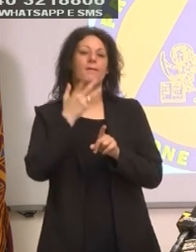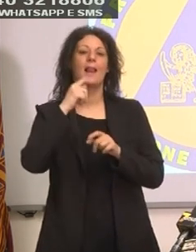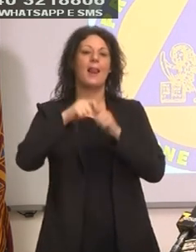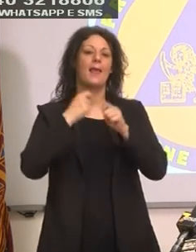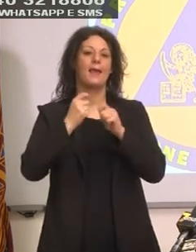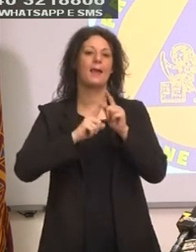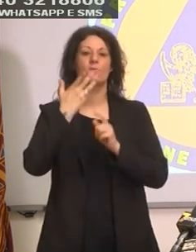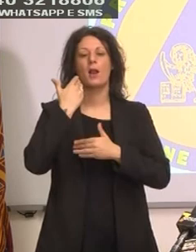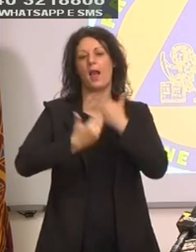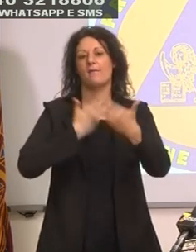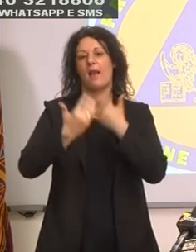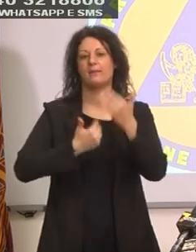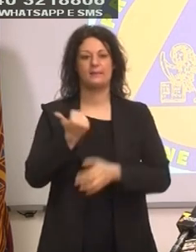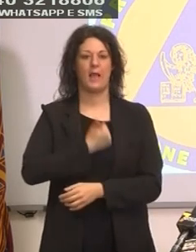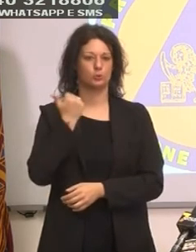soli.